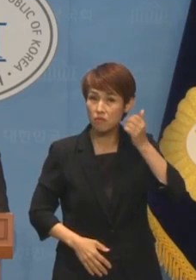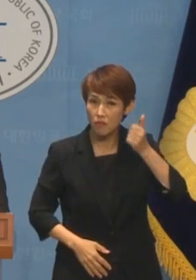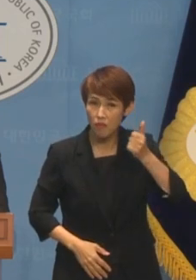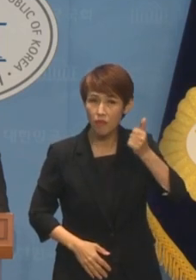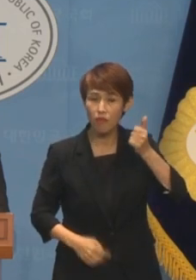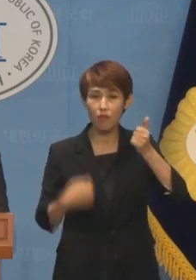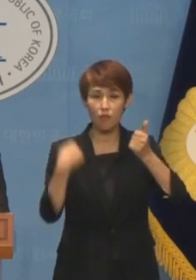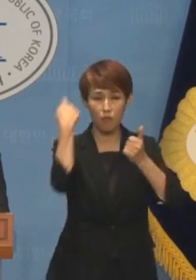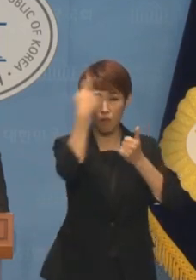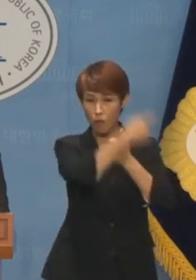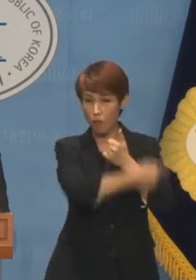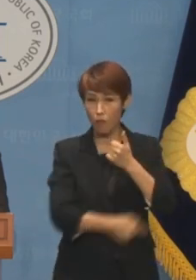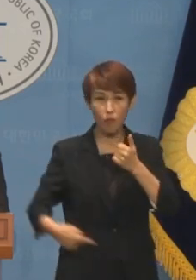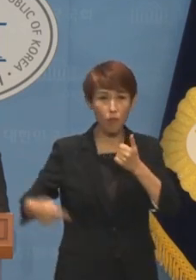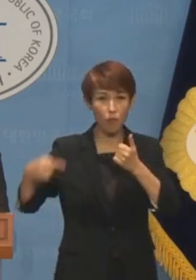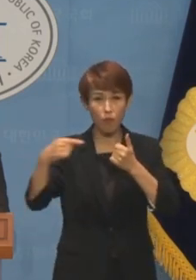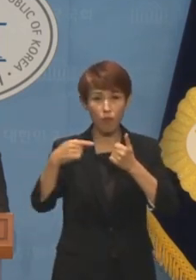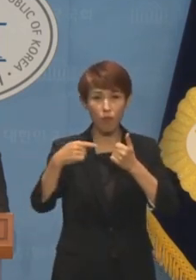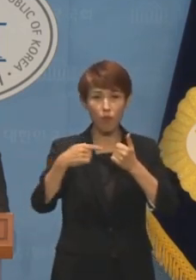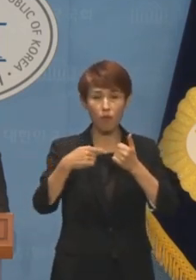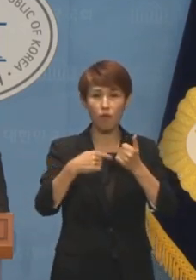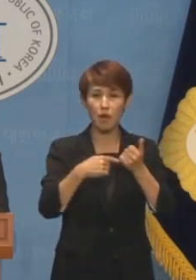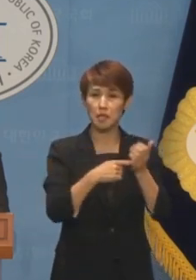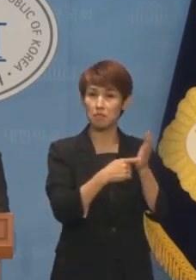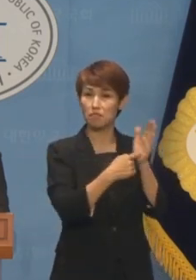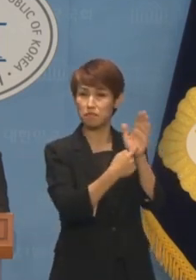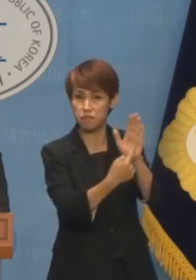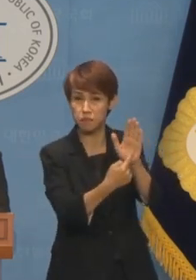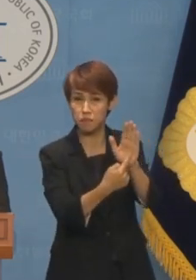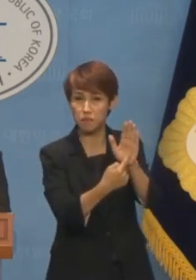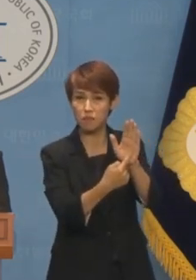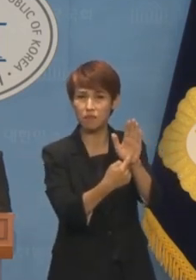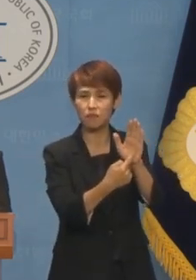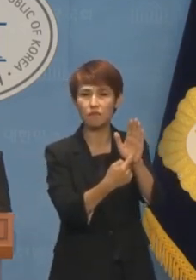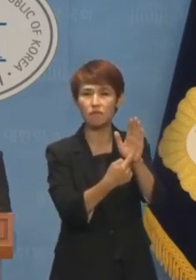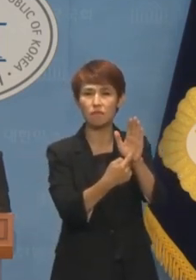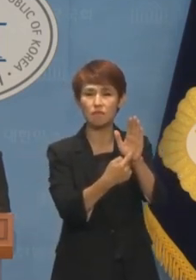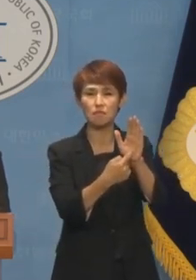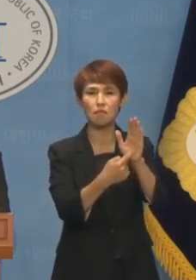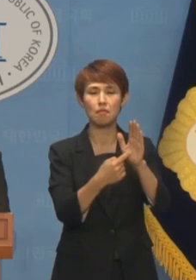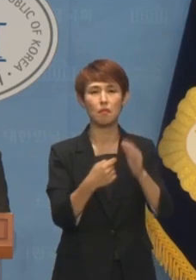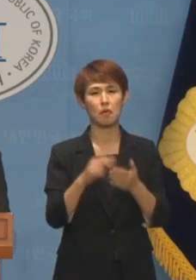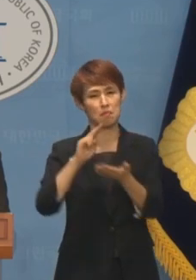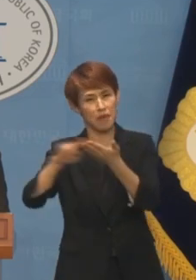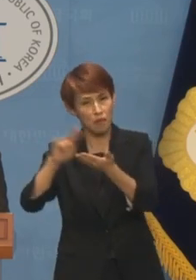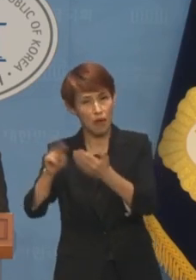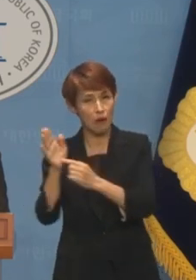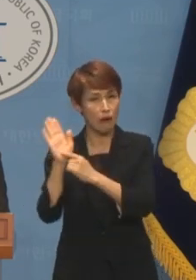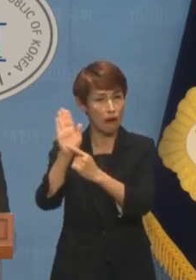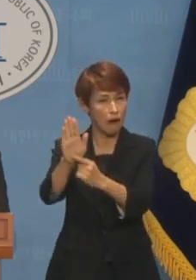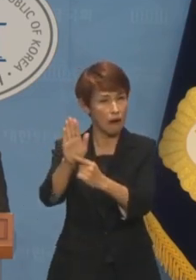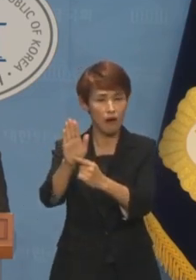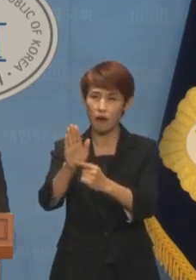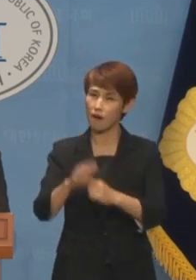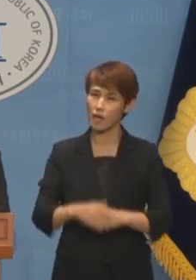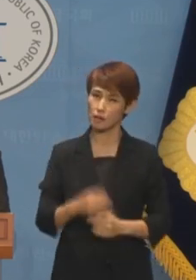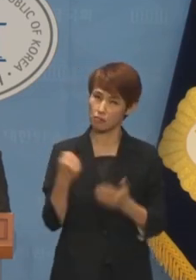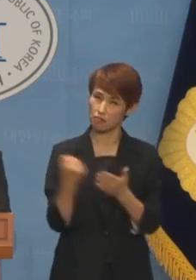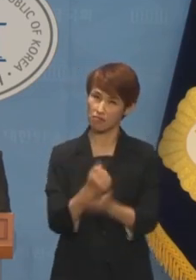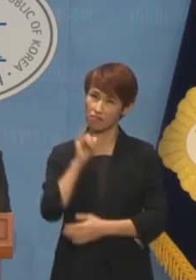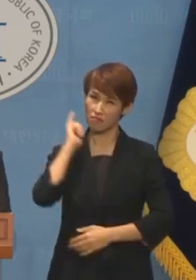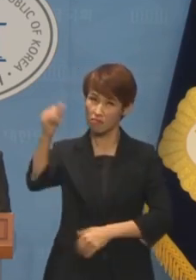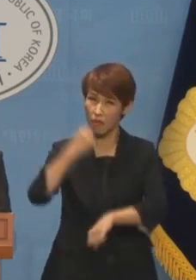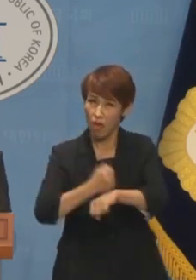신체 일부를 부각시키는 방식의 캐리커처나 만평에도 모두 유감 전화를 할